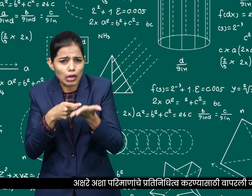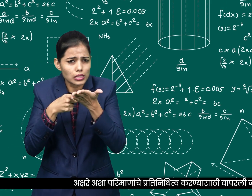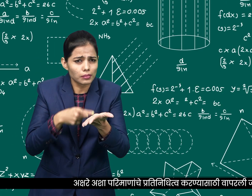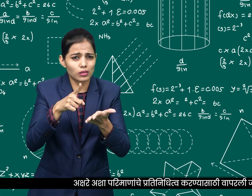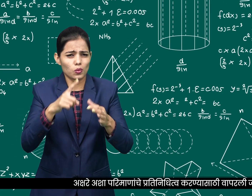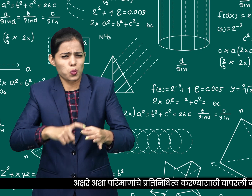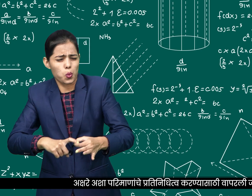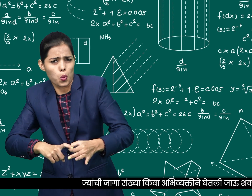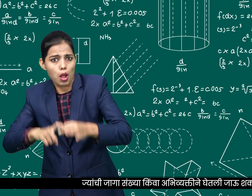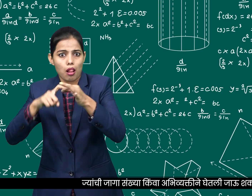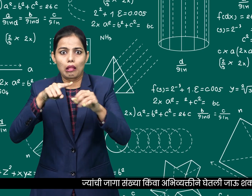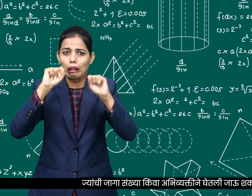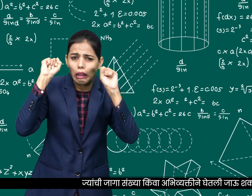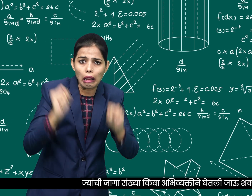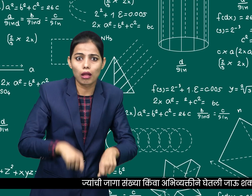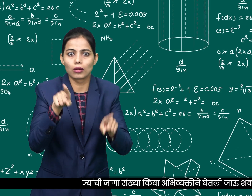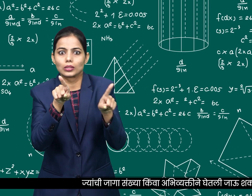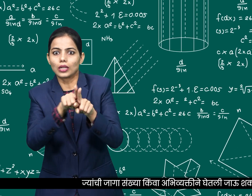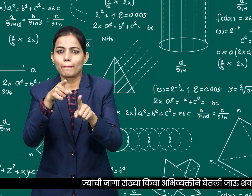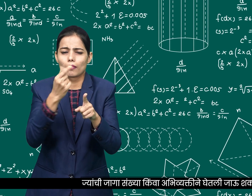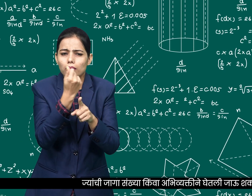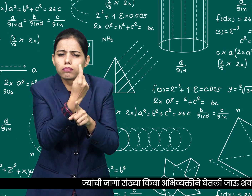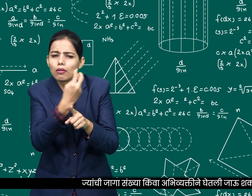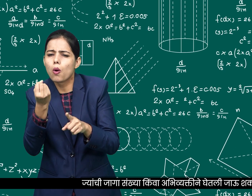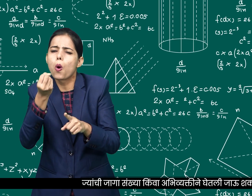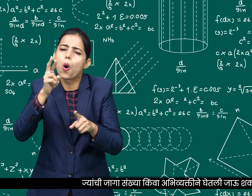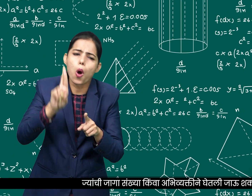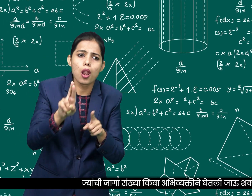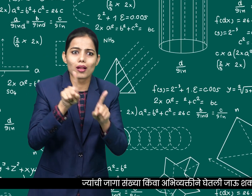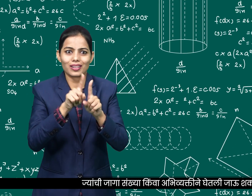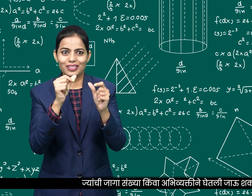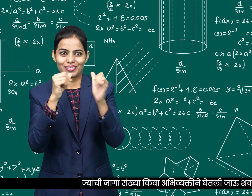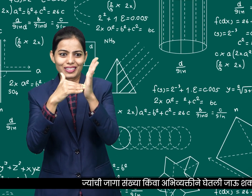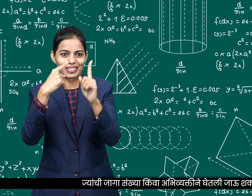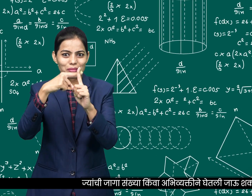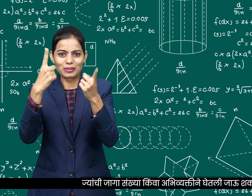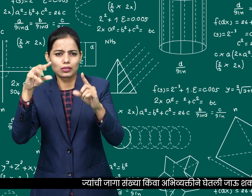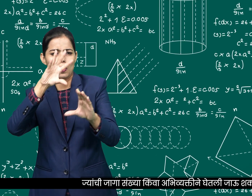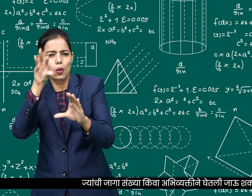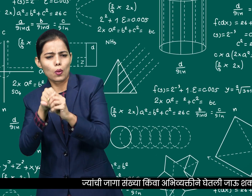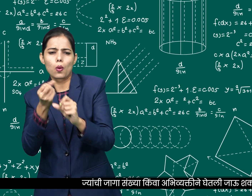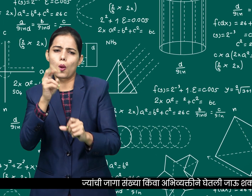करण्यासाठी वापरले जातात. त्यांची जागा संख्या किंवा अभिव्यक्तीने घेतली जाऊ शकते.